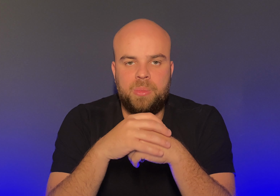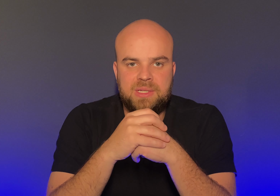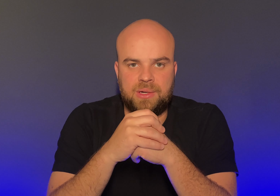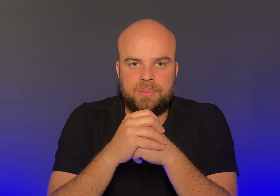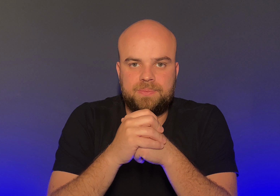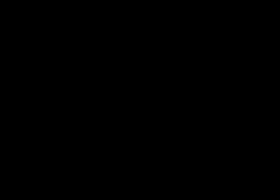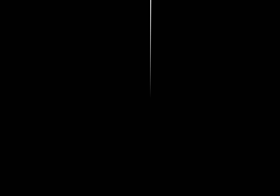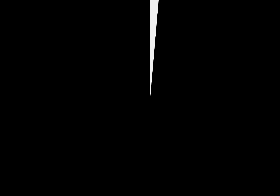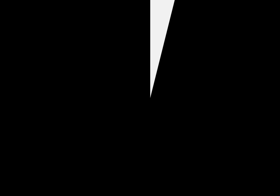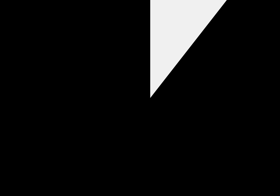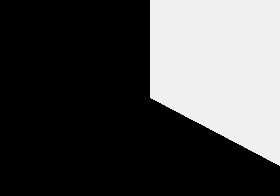uma competição